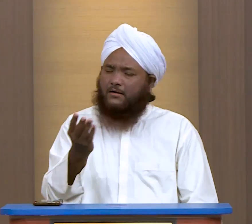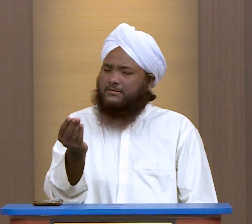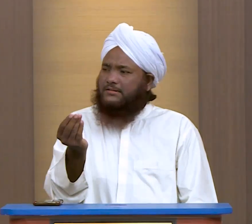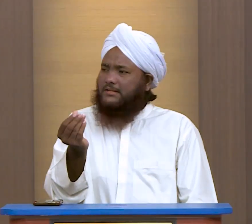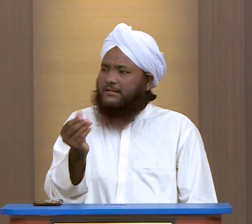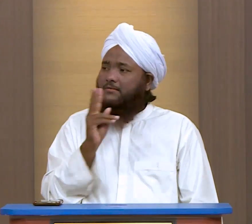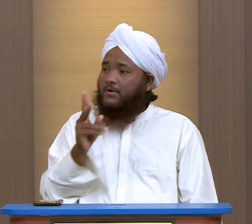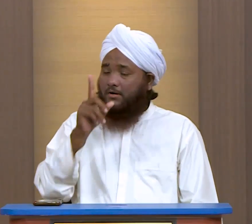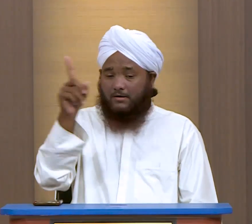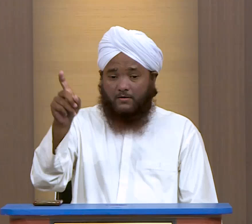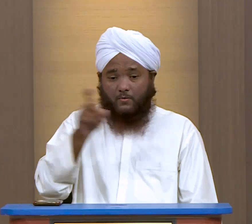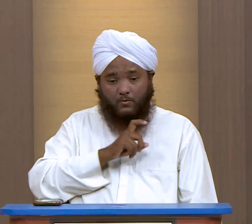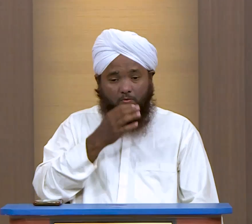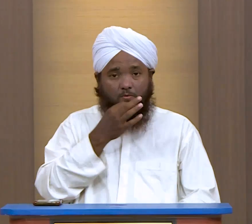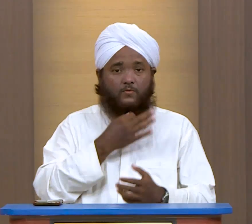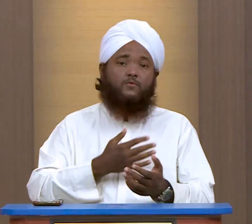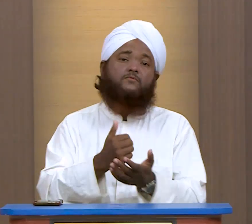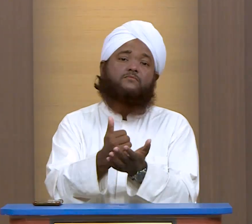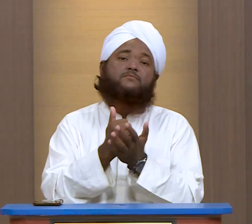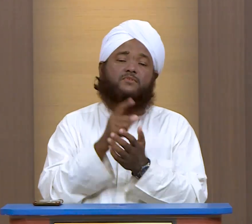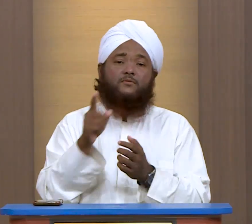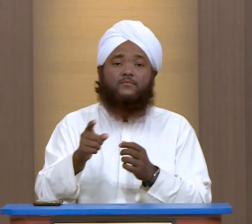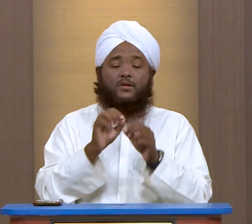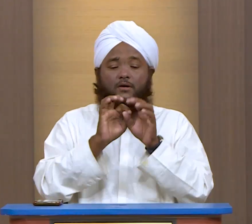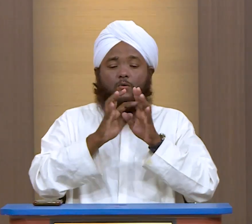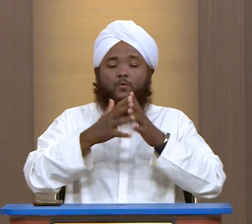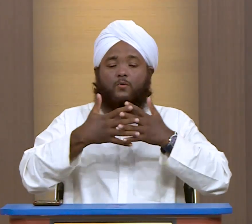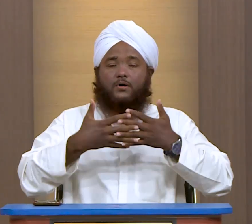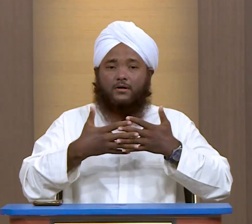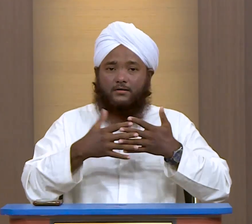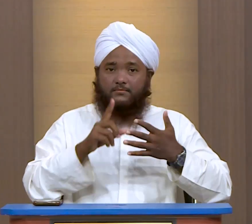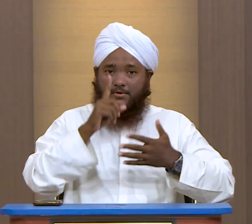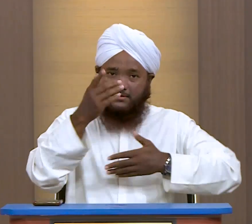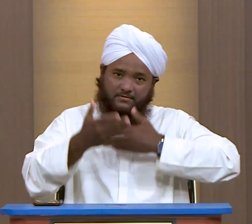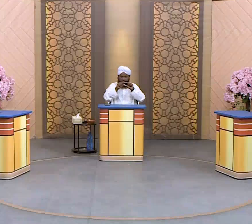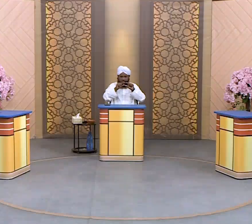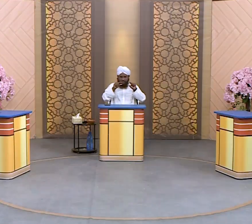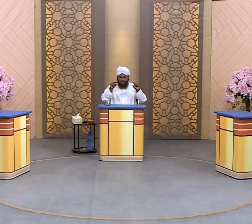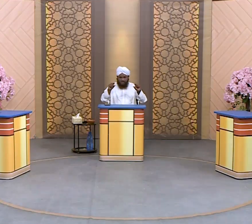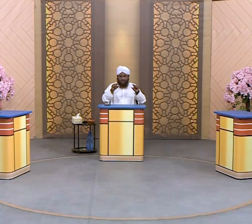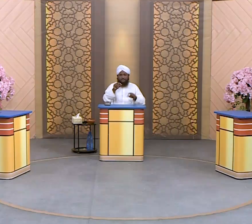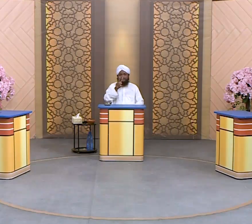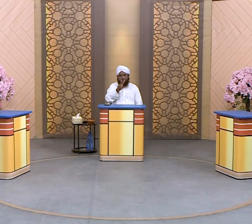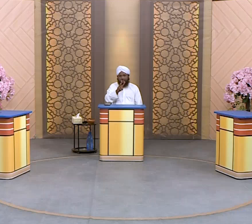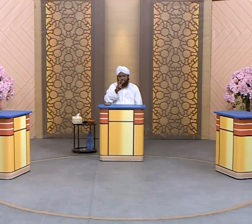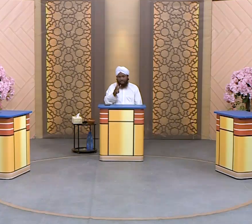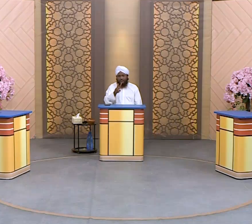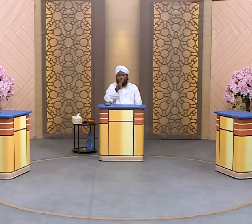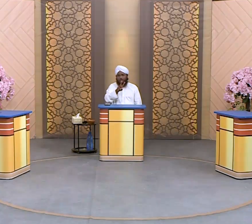کا حکم دیا ہے۔ چنانچہ پارہ 15 سورہ بنی اسرائیل کی آیت نمبر 23 اور 24 میں ارشاد رب